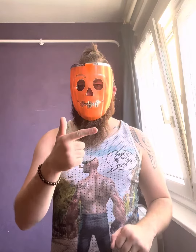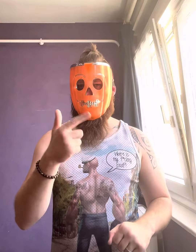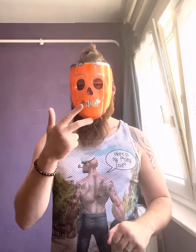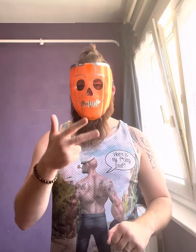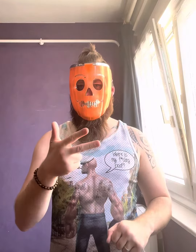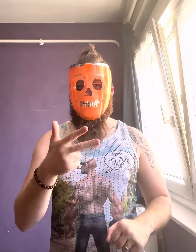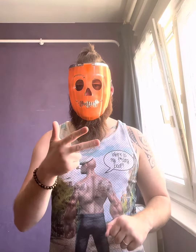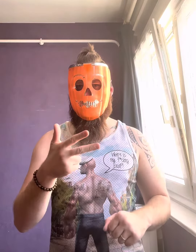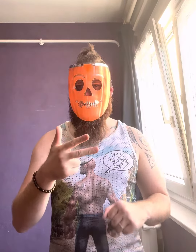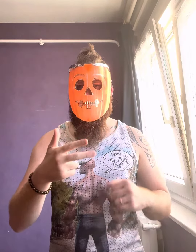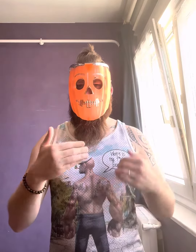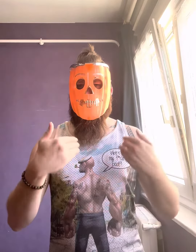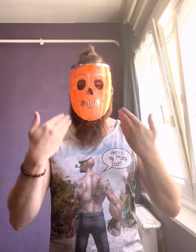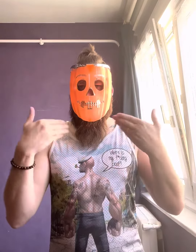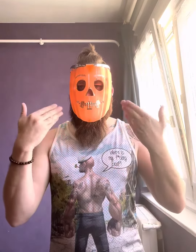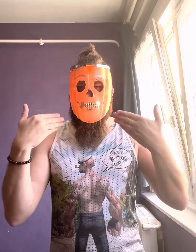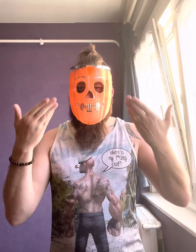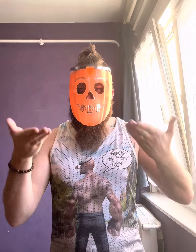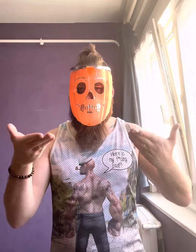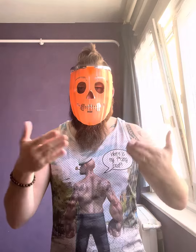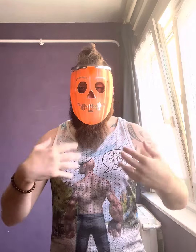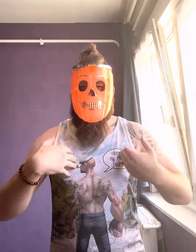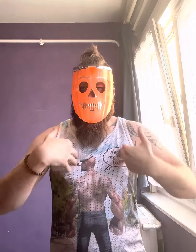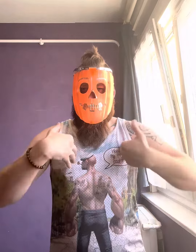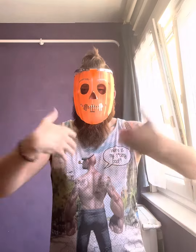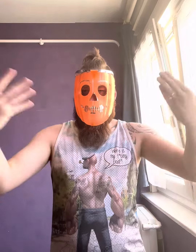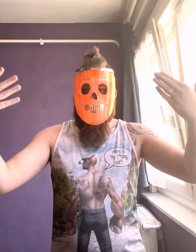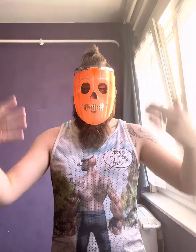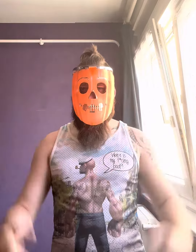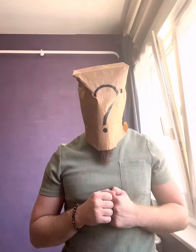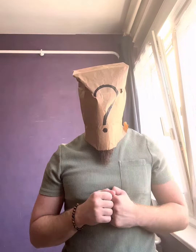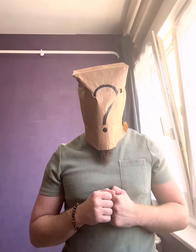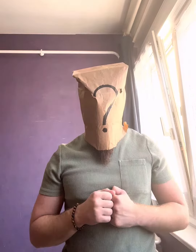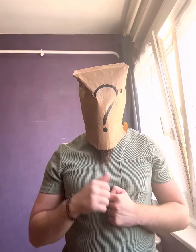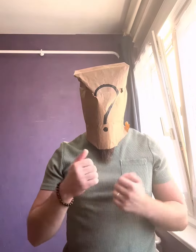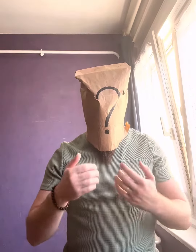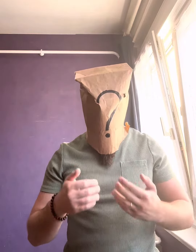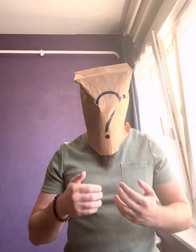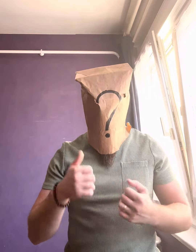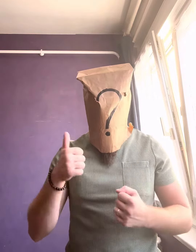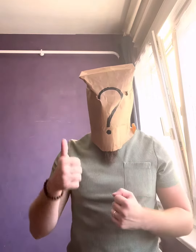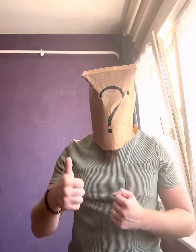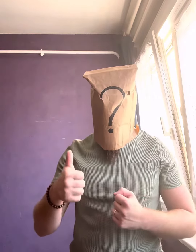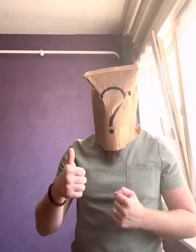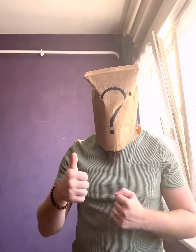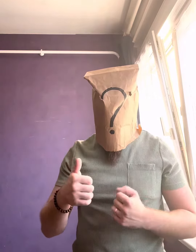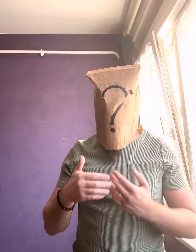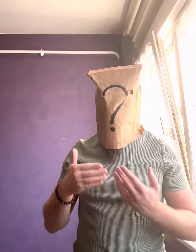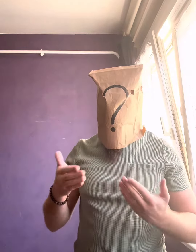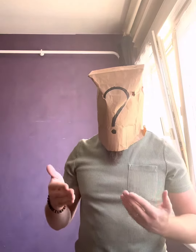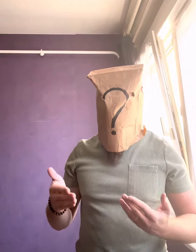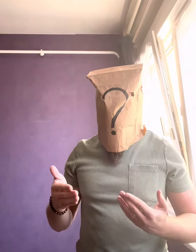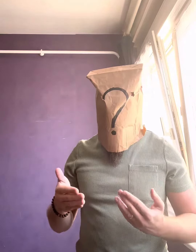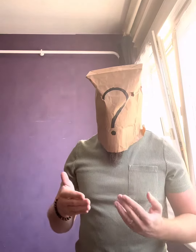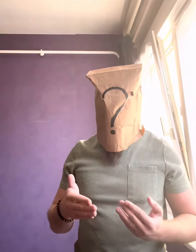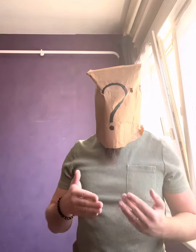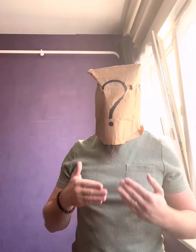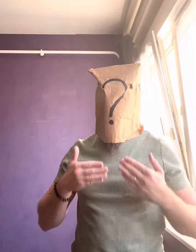transformateurs tu sais peut-être de quoi tu parles mais je suis pas lectrices y un mois alors merci mysterious and pour cette interruption je vais t'expliquer en